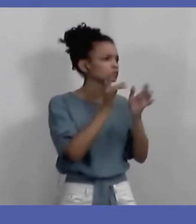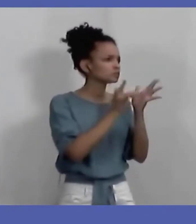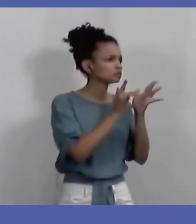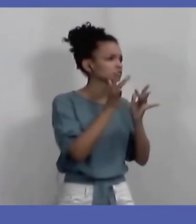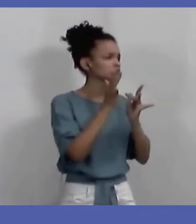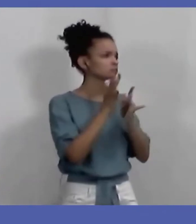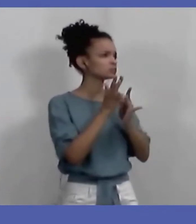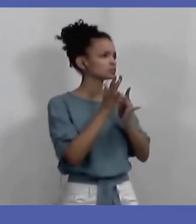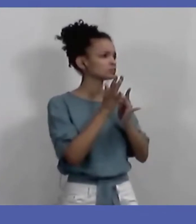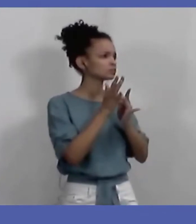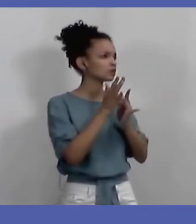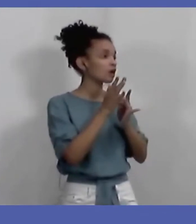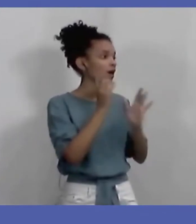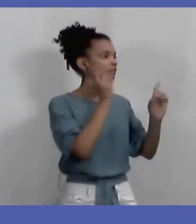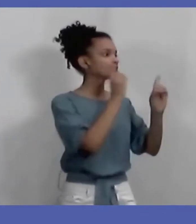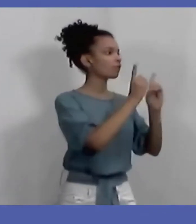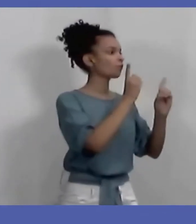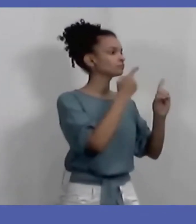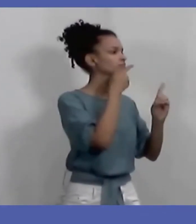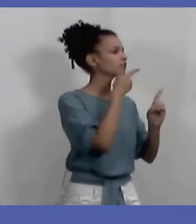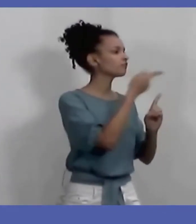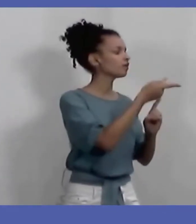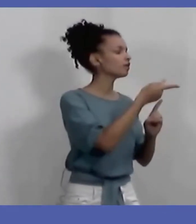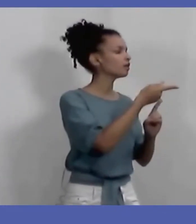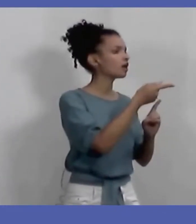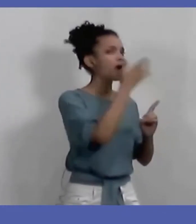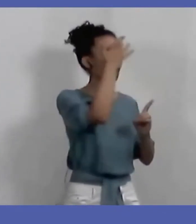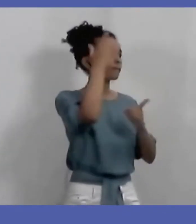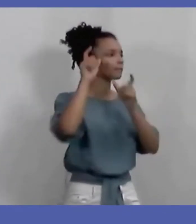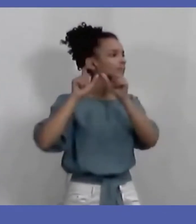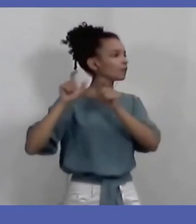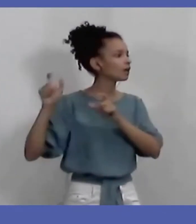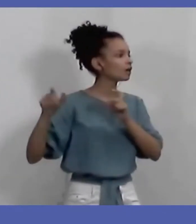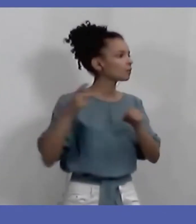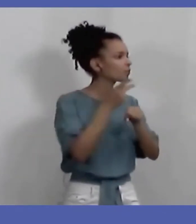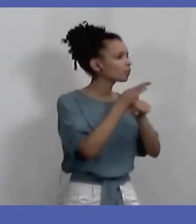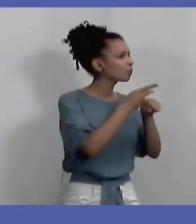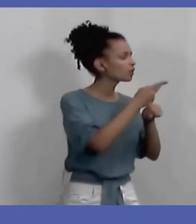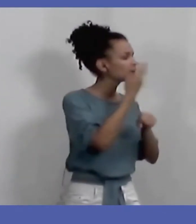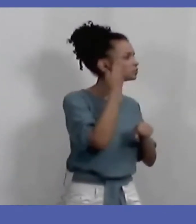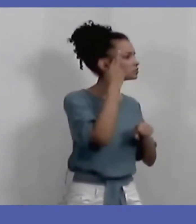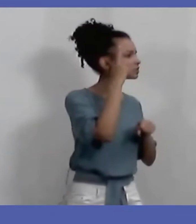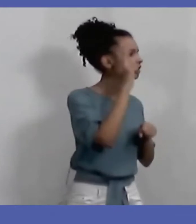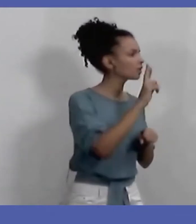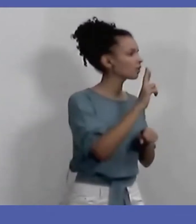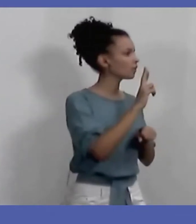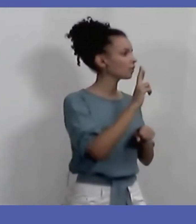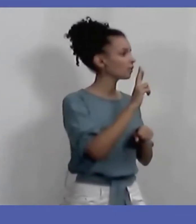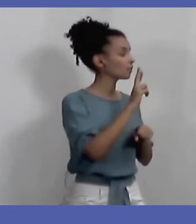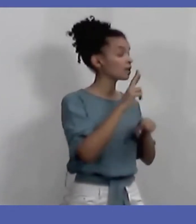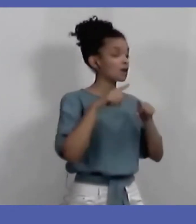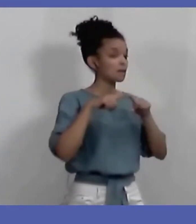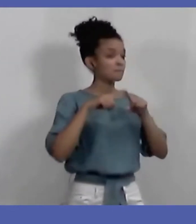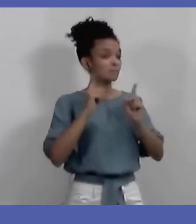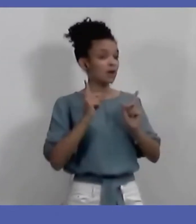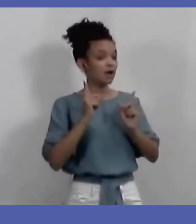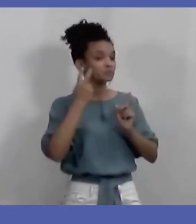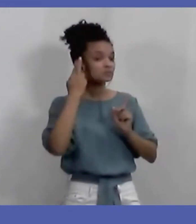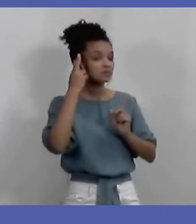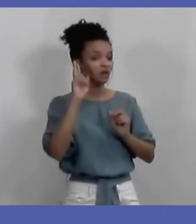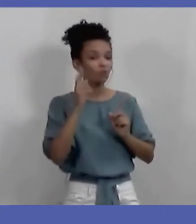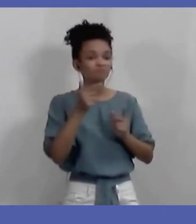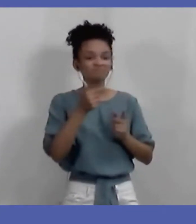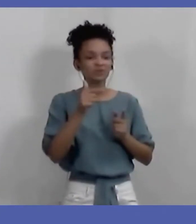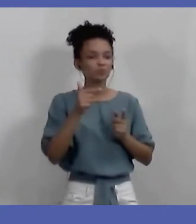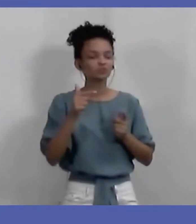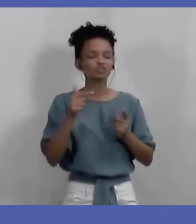te buscam. O Senhor não tinha sossego. O Senhor, para ganhar as pessoas